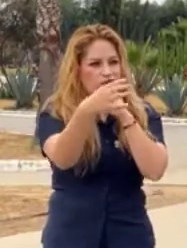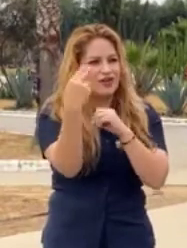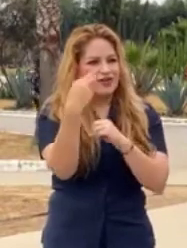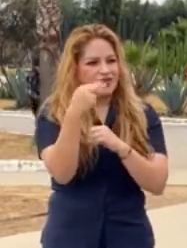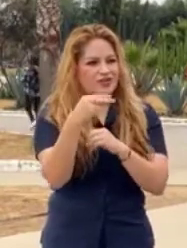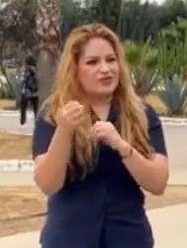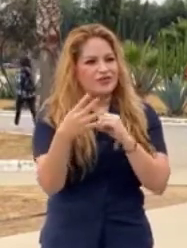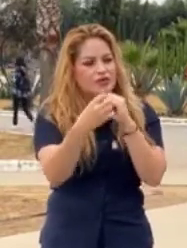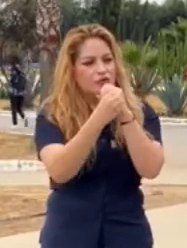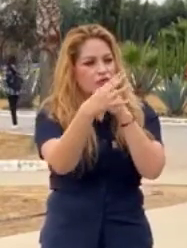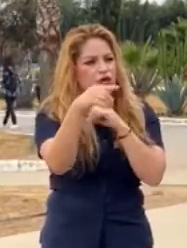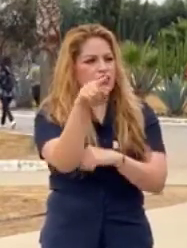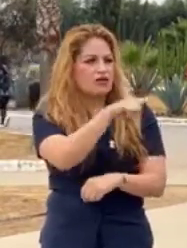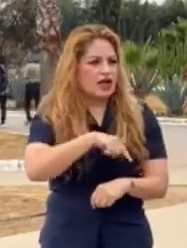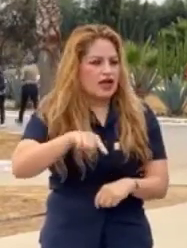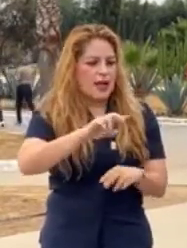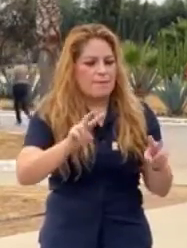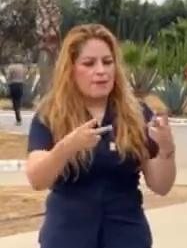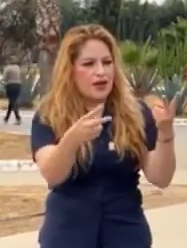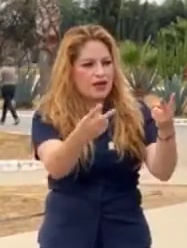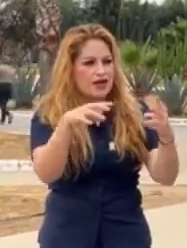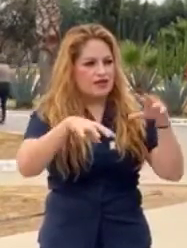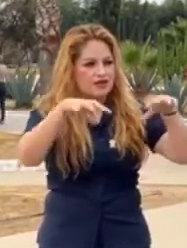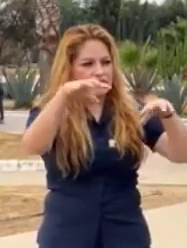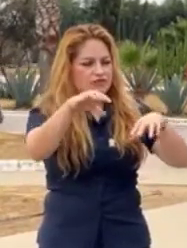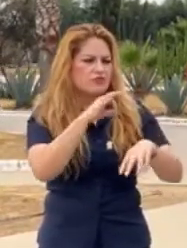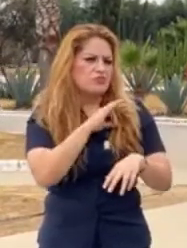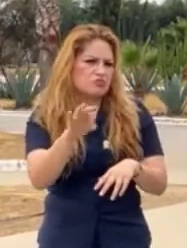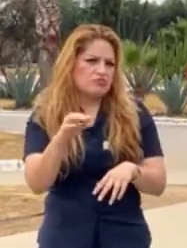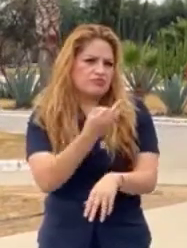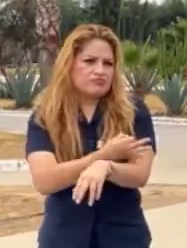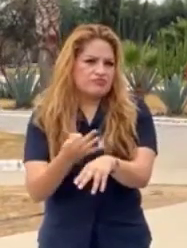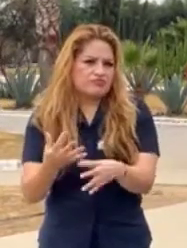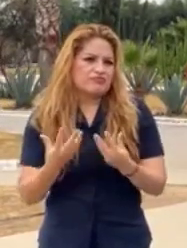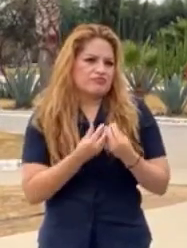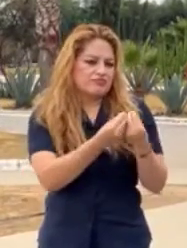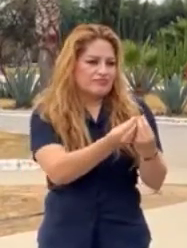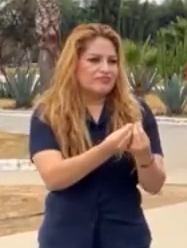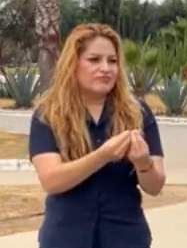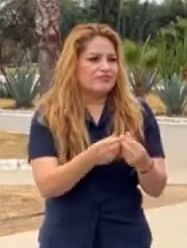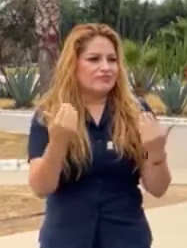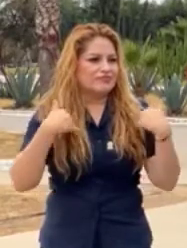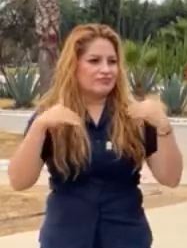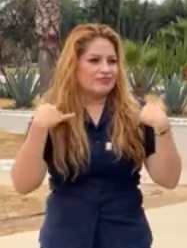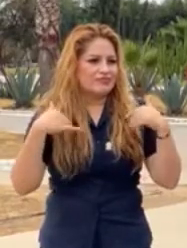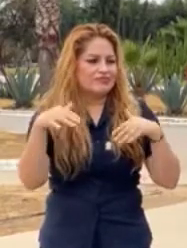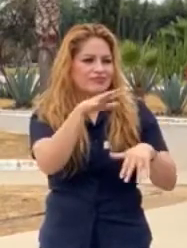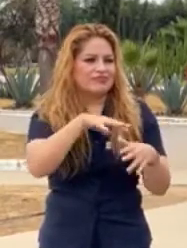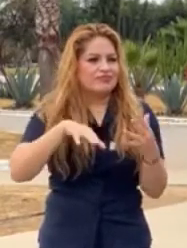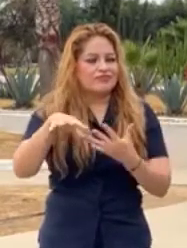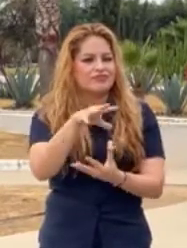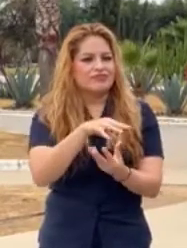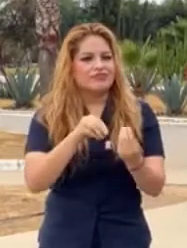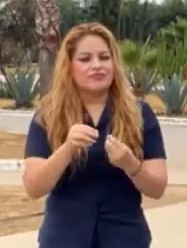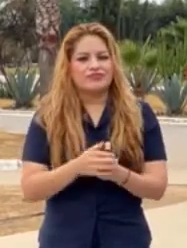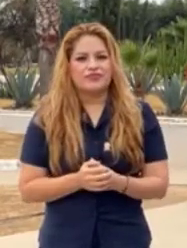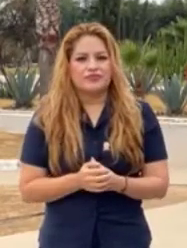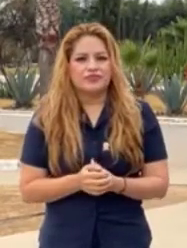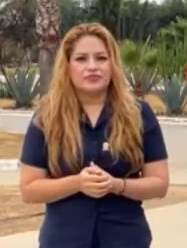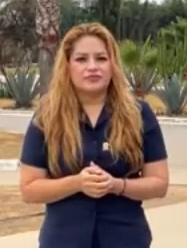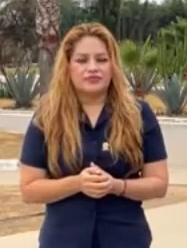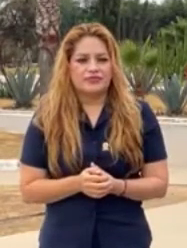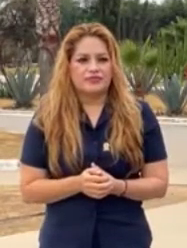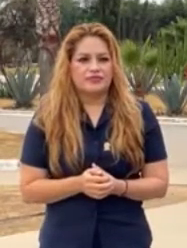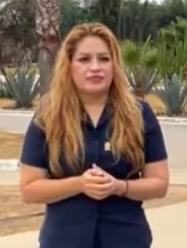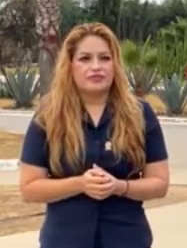con la familia, también a pasear. También estamos impulsando los proyectos productivos mediante la